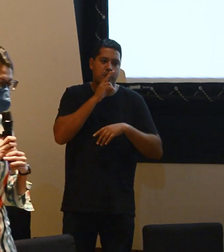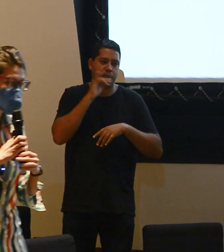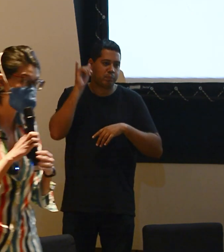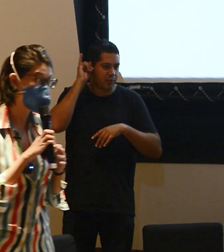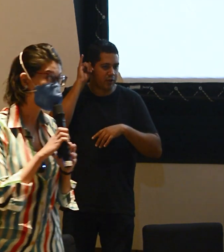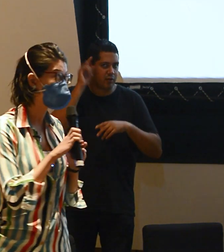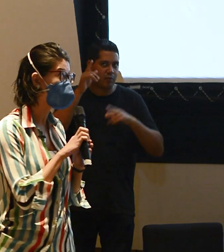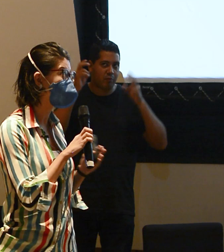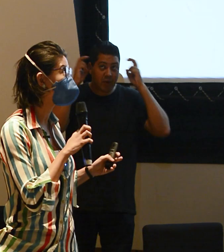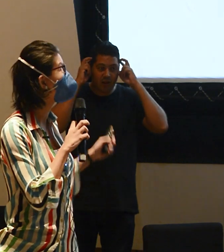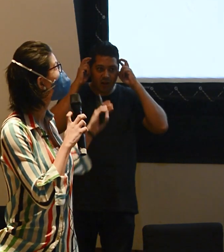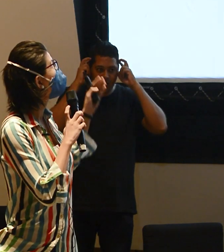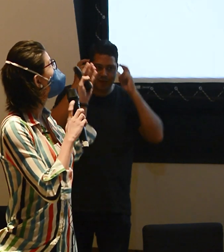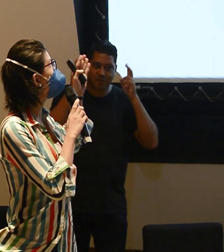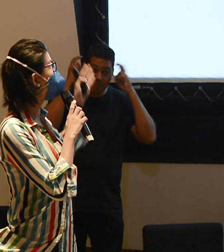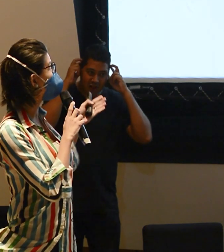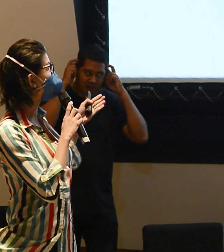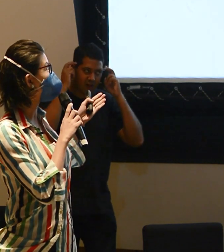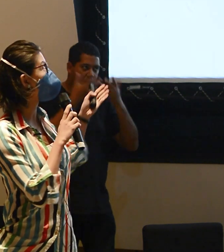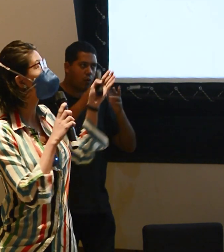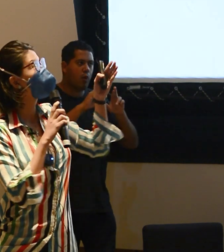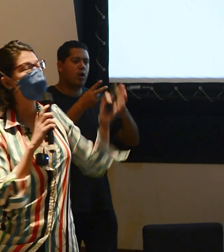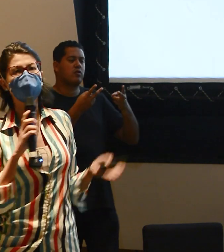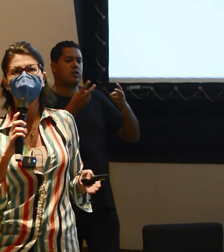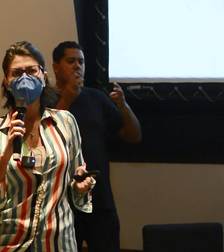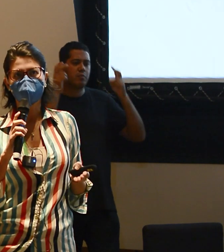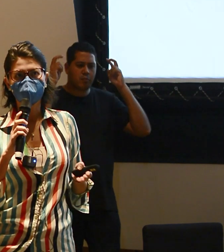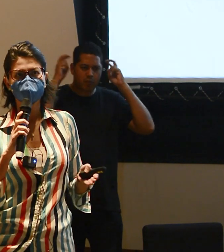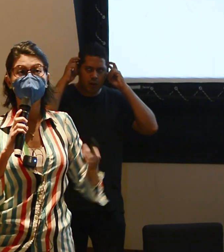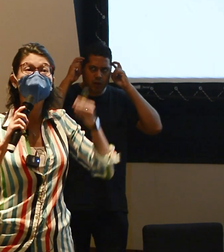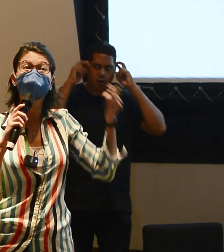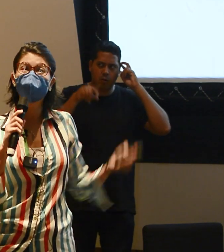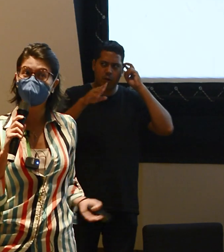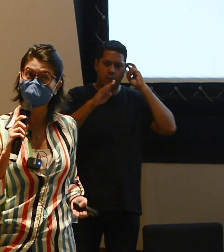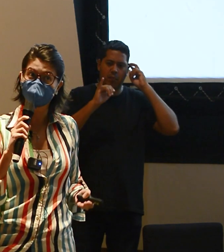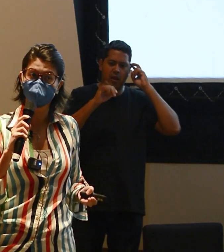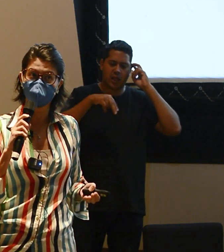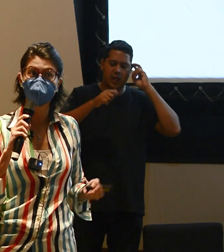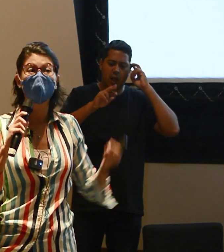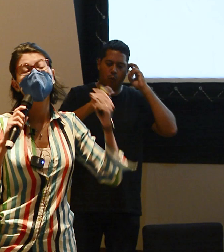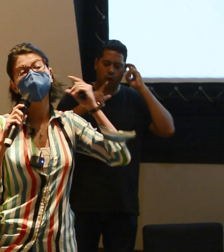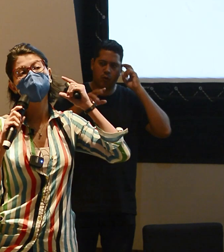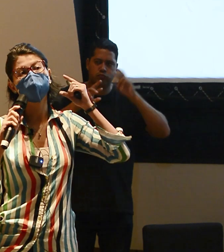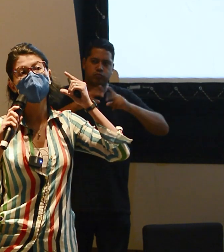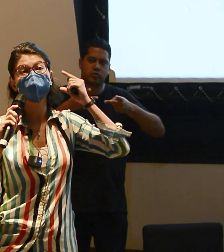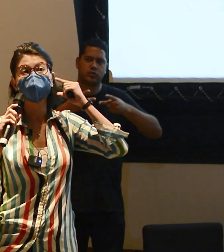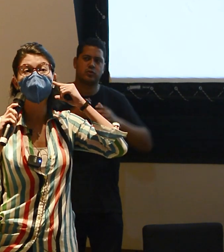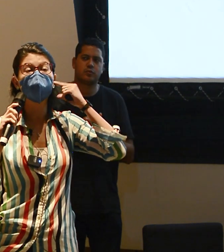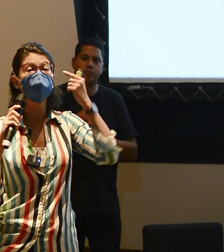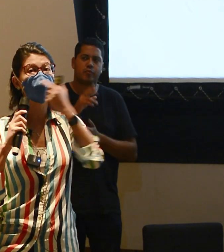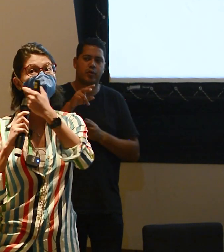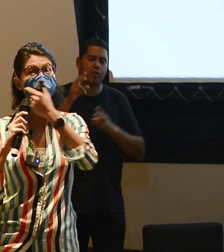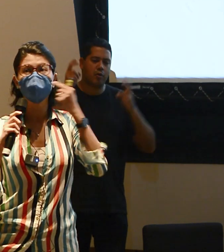para começar, qual que é a diferença de bilateral para binaural? São duas coisas diferentes, viu? Bilateral é